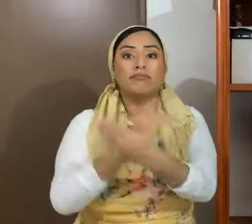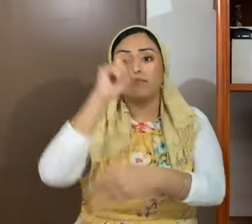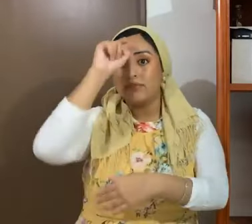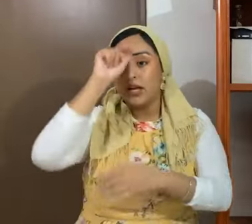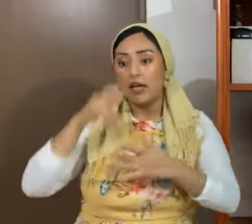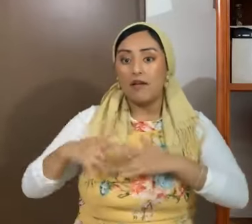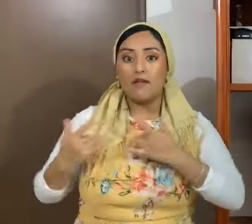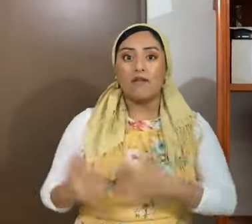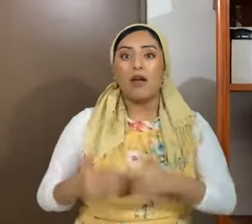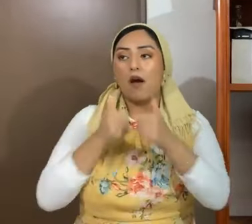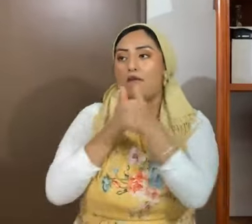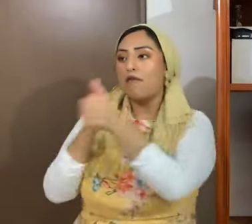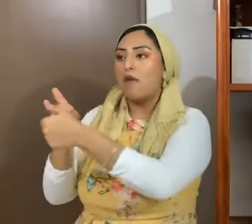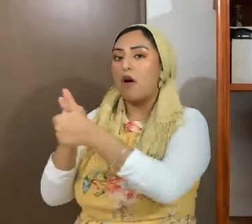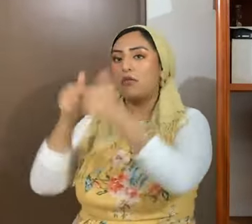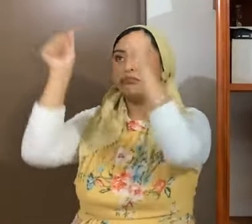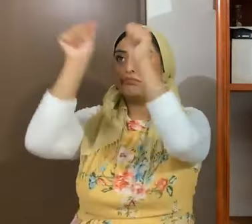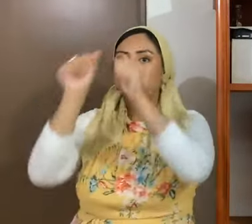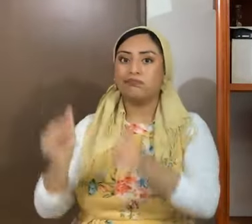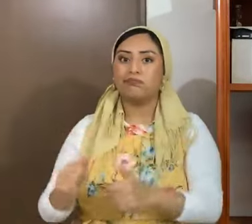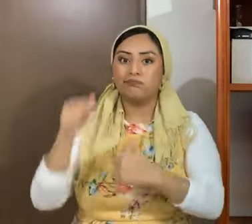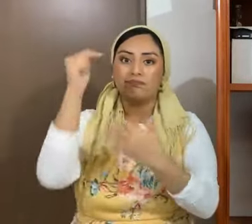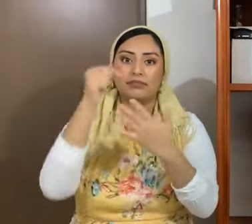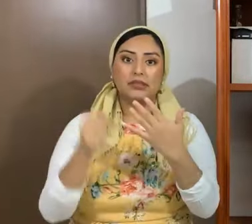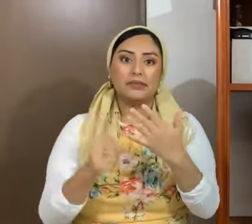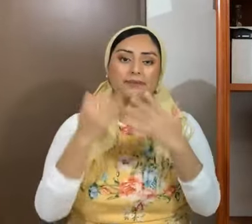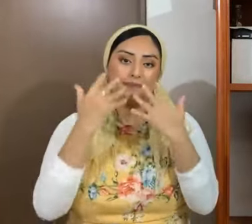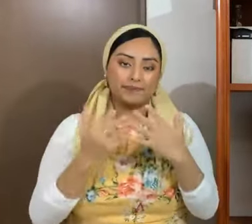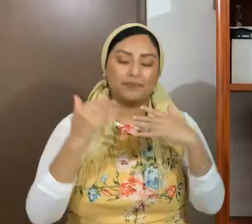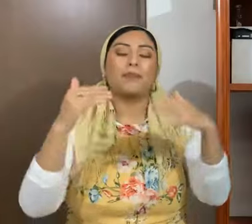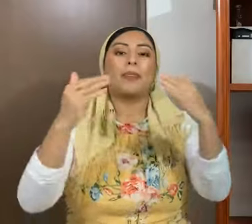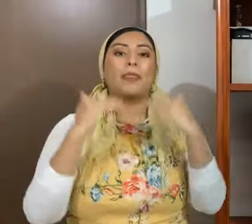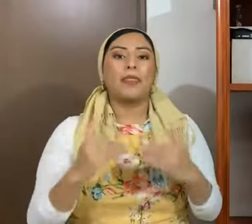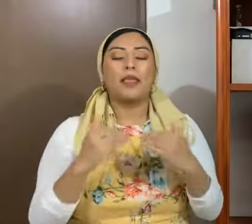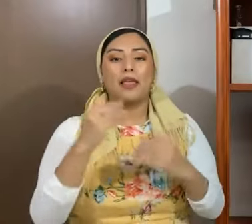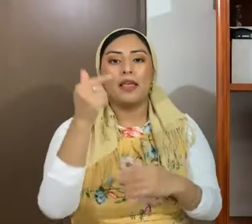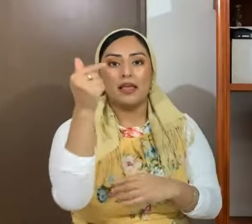su corazón. Vamos entonces a Génesis 23.1.